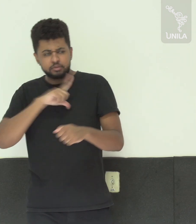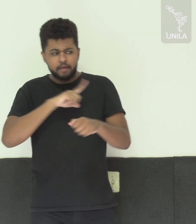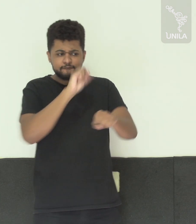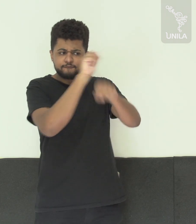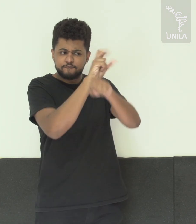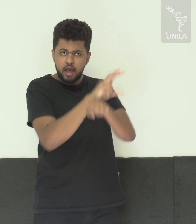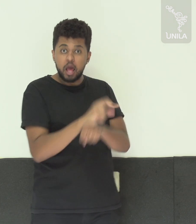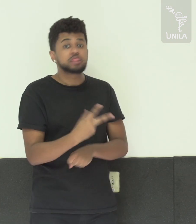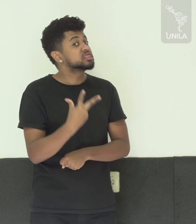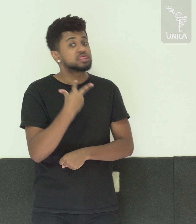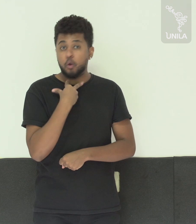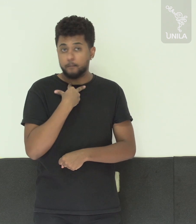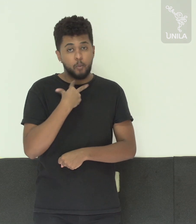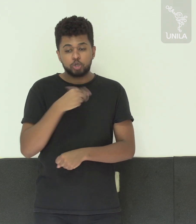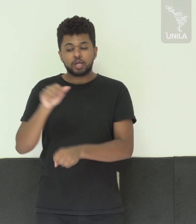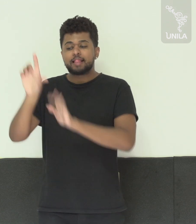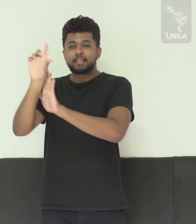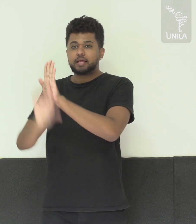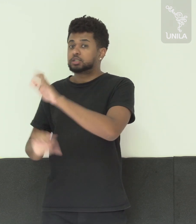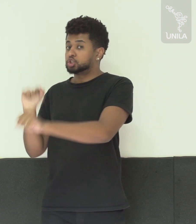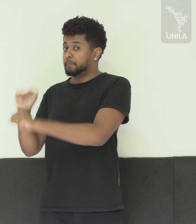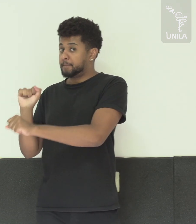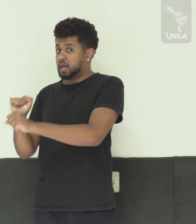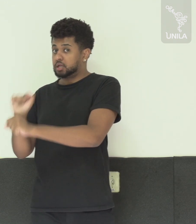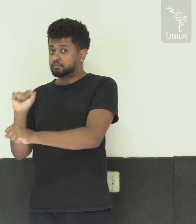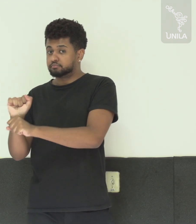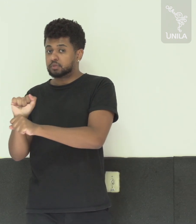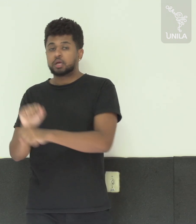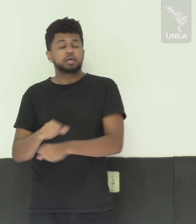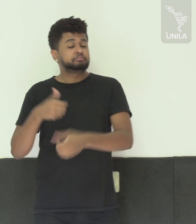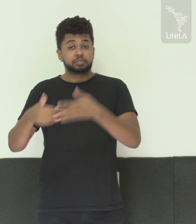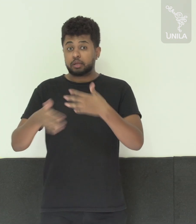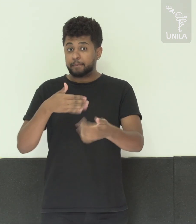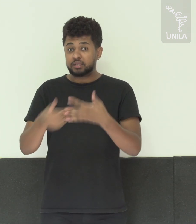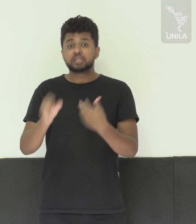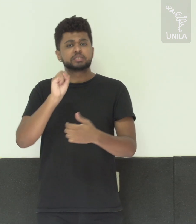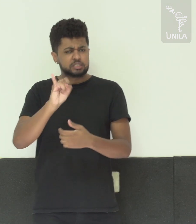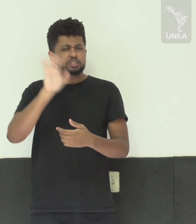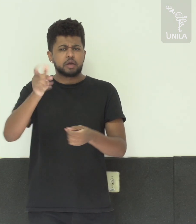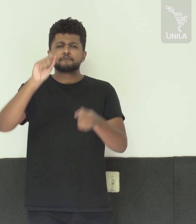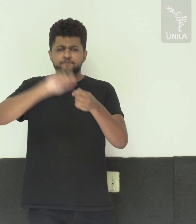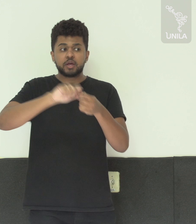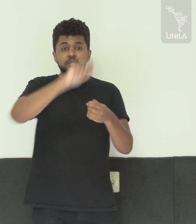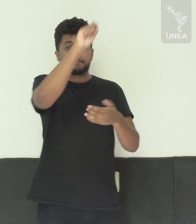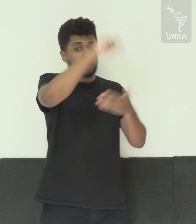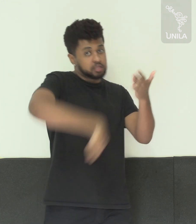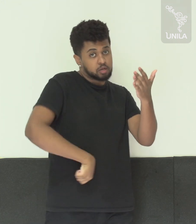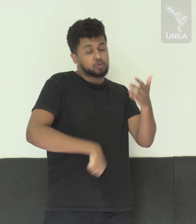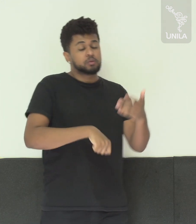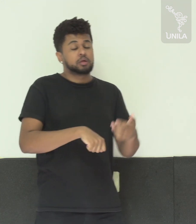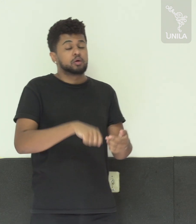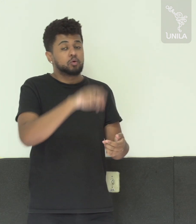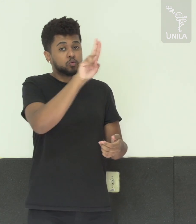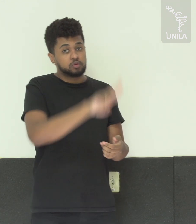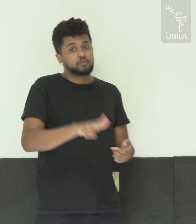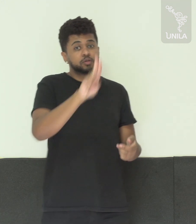não poderá participar da lista de espera, independentemente de ter realizado sua matrícula na instituição para